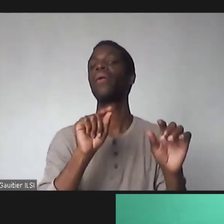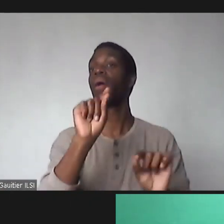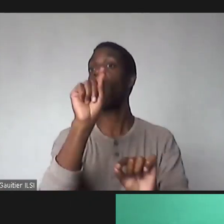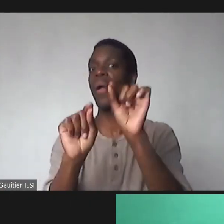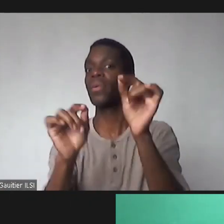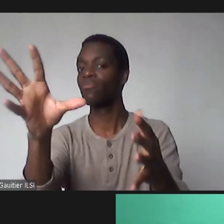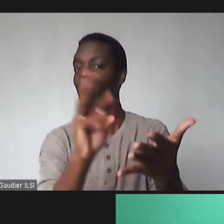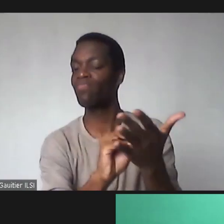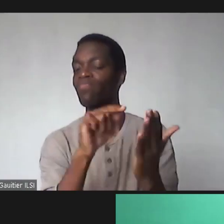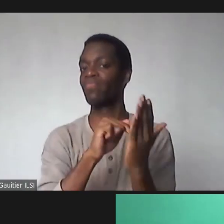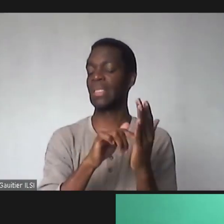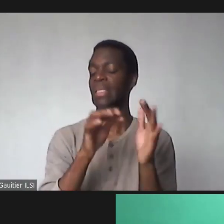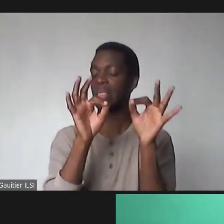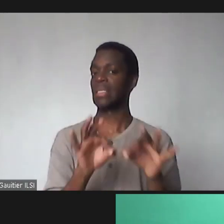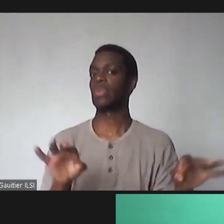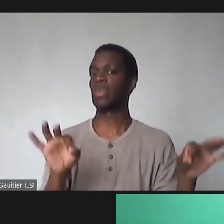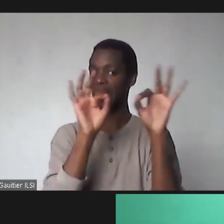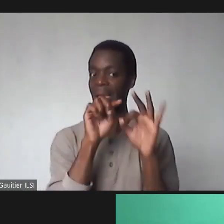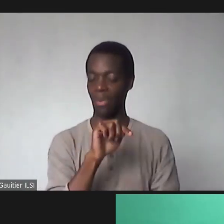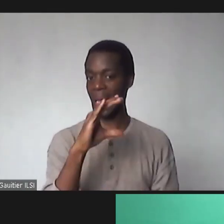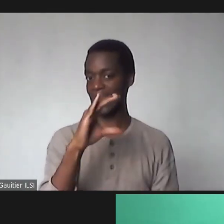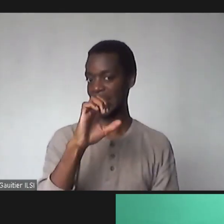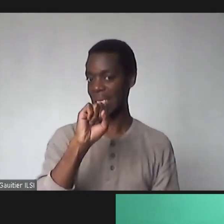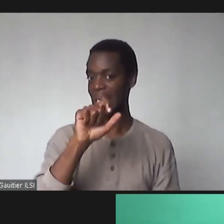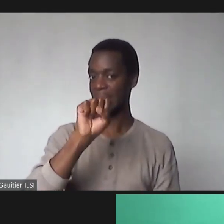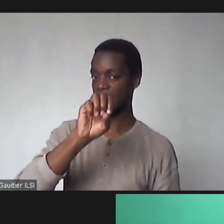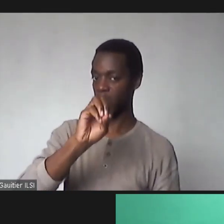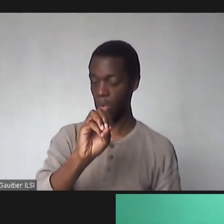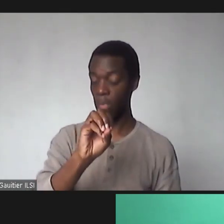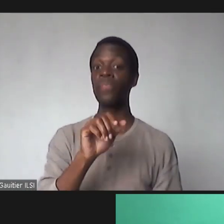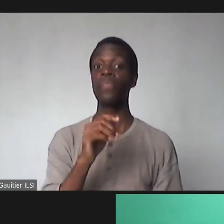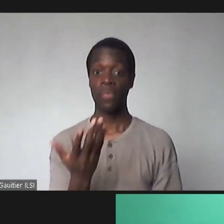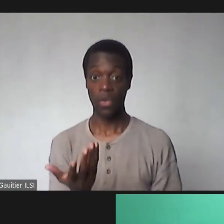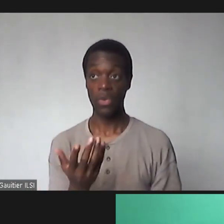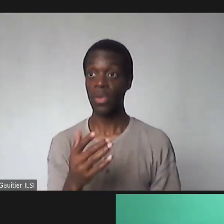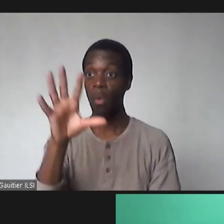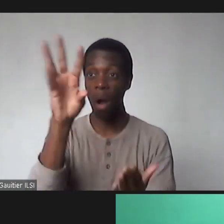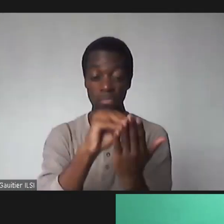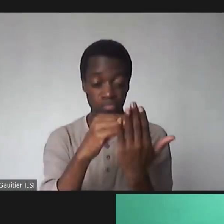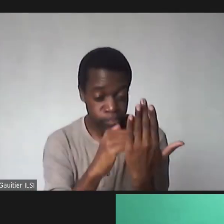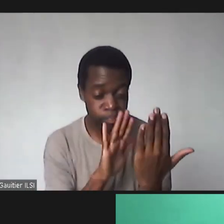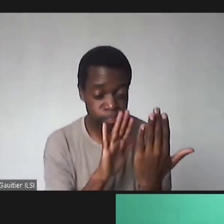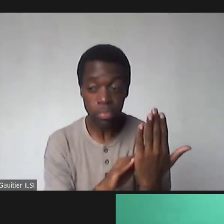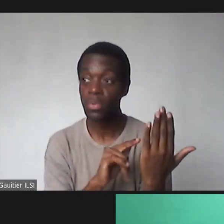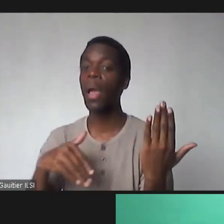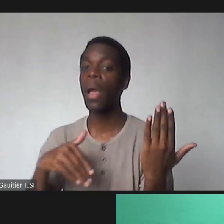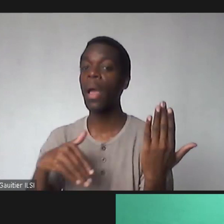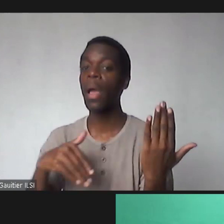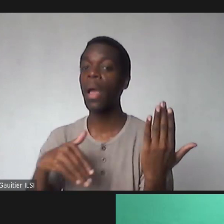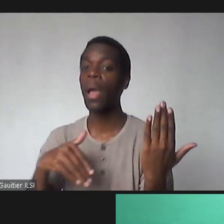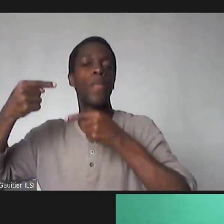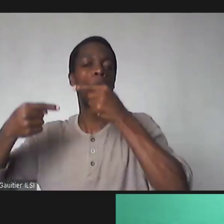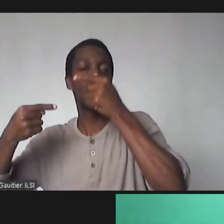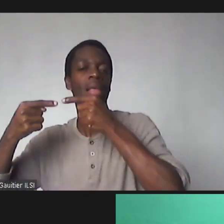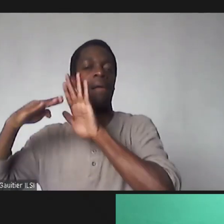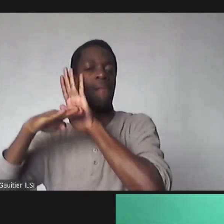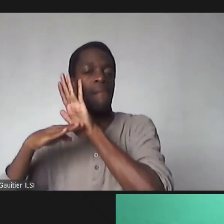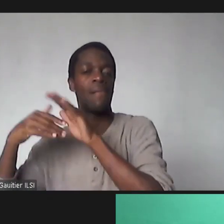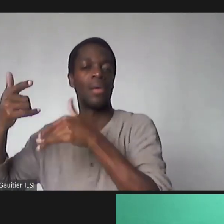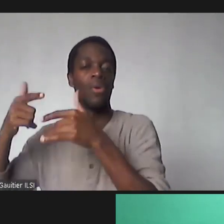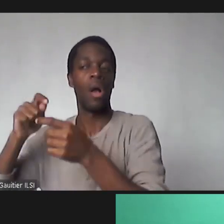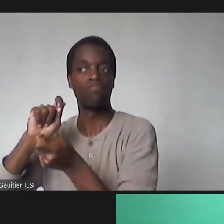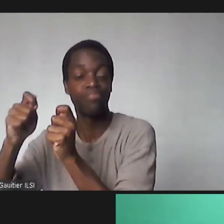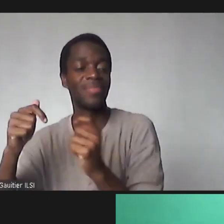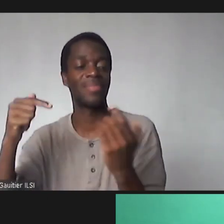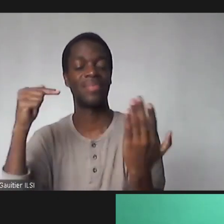pesquisas demostrales más específicas a partir de las respuestas que tenemos en el censo. Y esto es interesante también porque ahí podemos